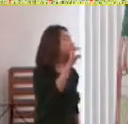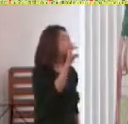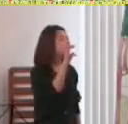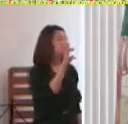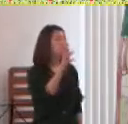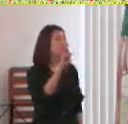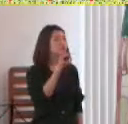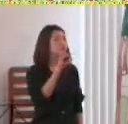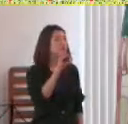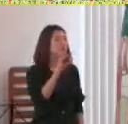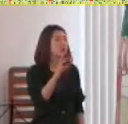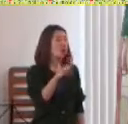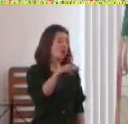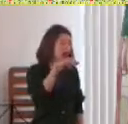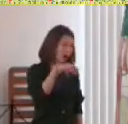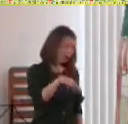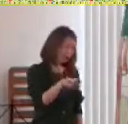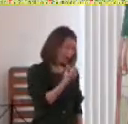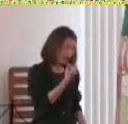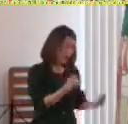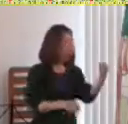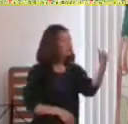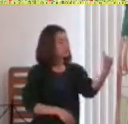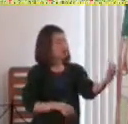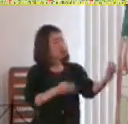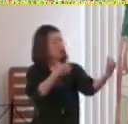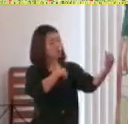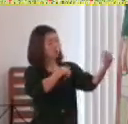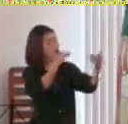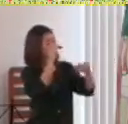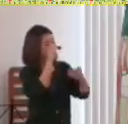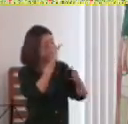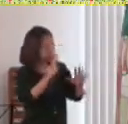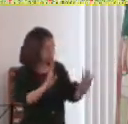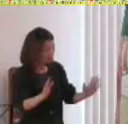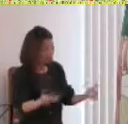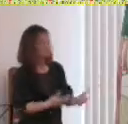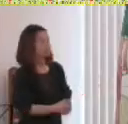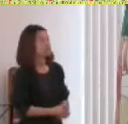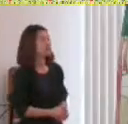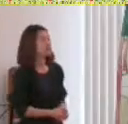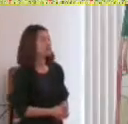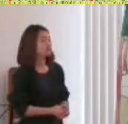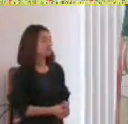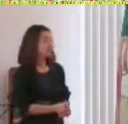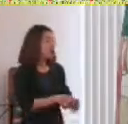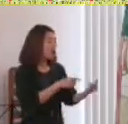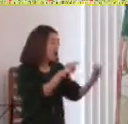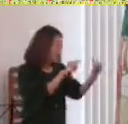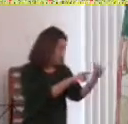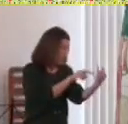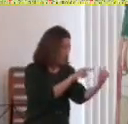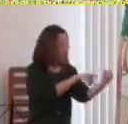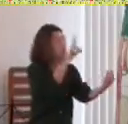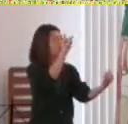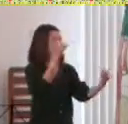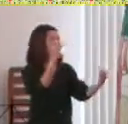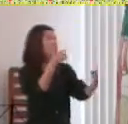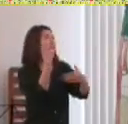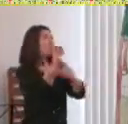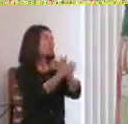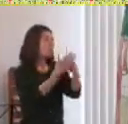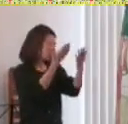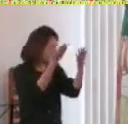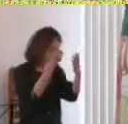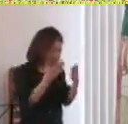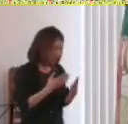リア恐れることはない、ここでも恐れることはないと言っています。あなたは神から恵みをいただいた、あなたは